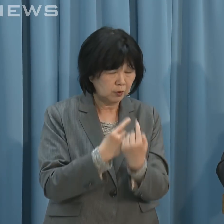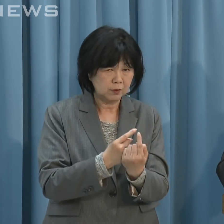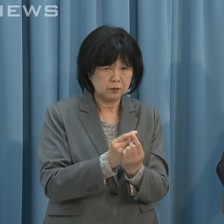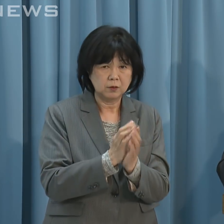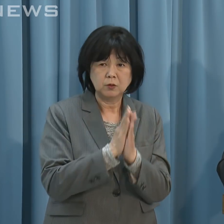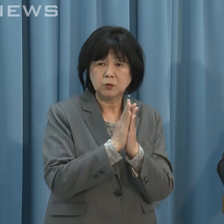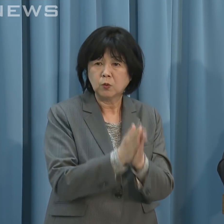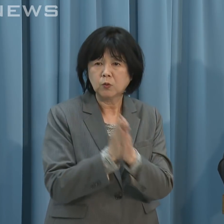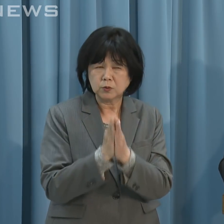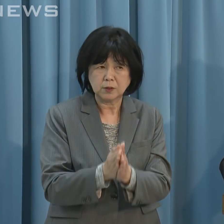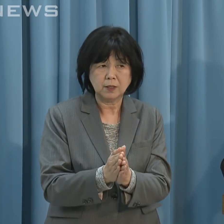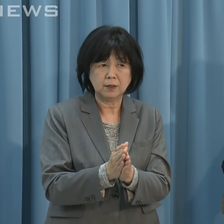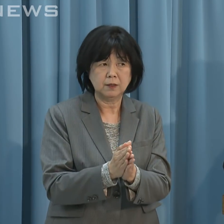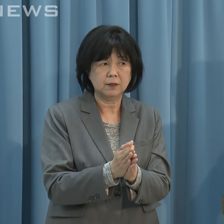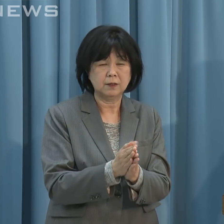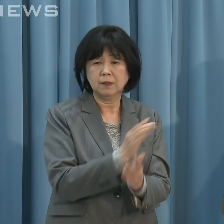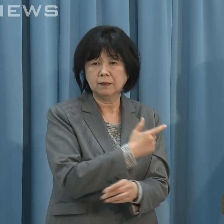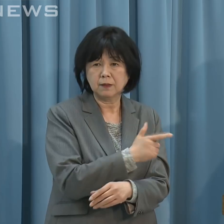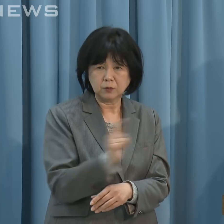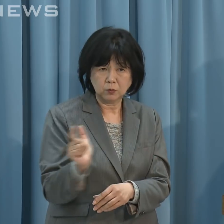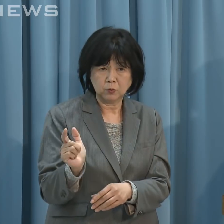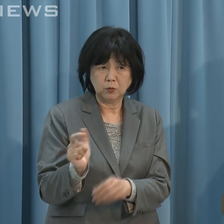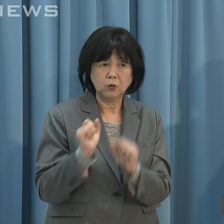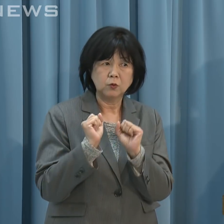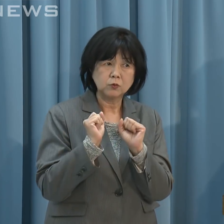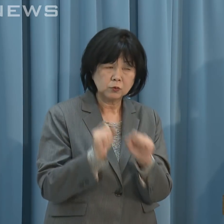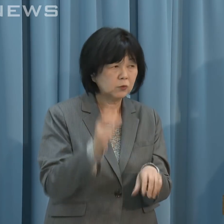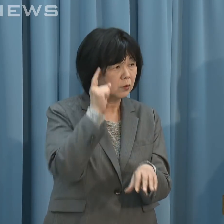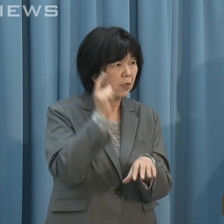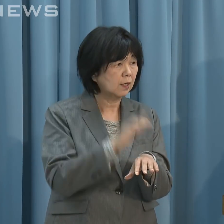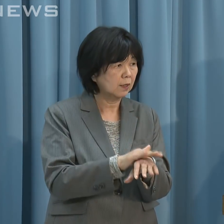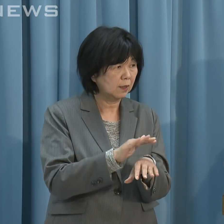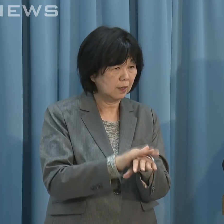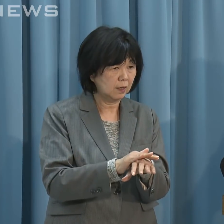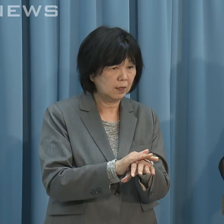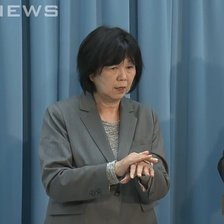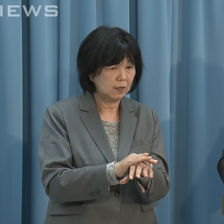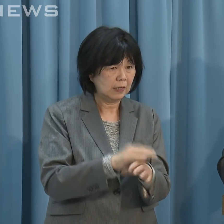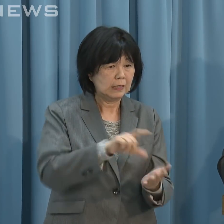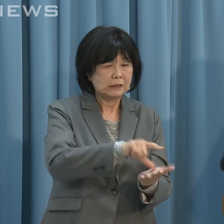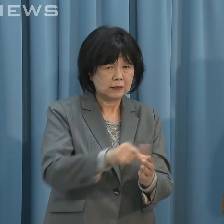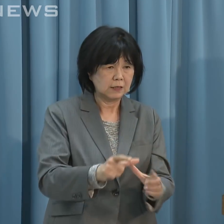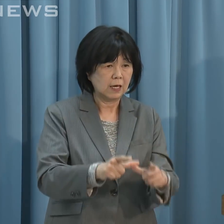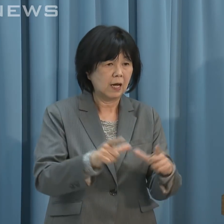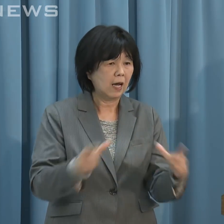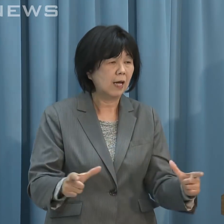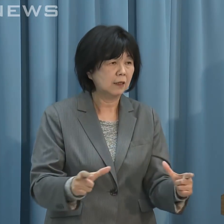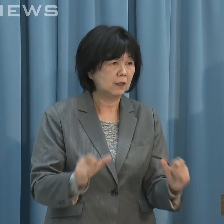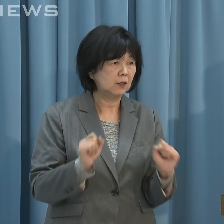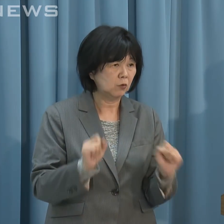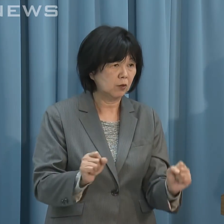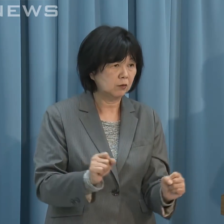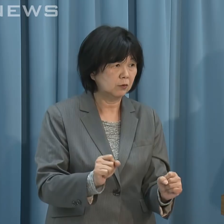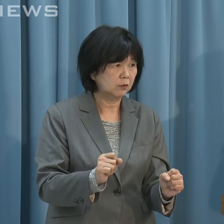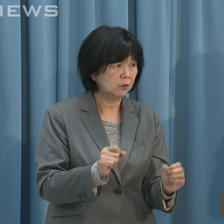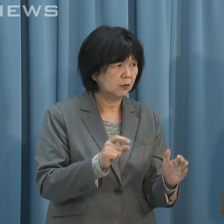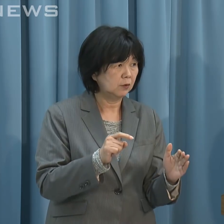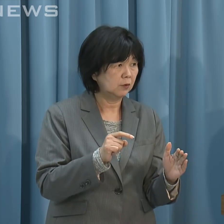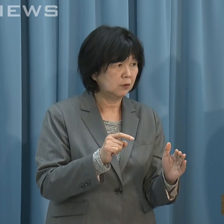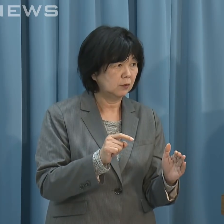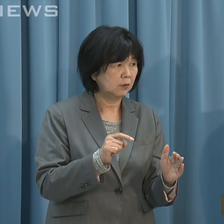導ということを、していくお考えというのは、範囲というのを広げていくお考えはありますか。 ちょっとどういう意味